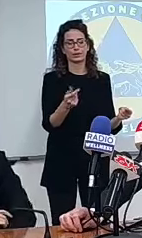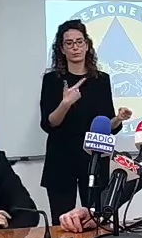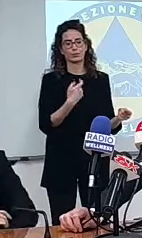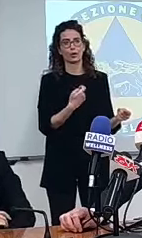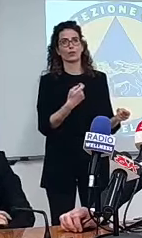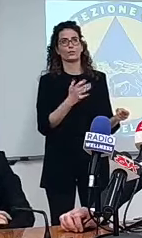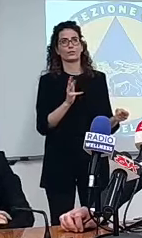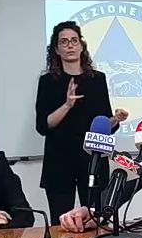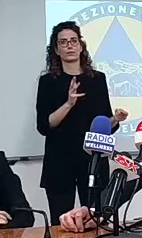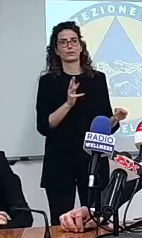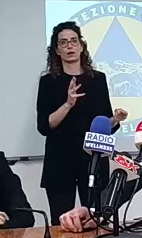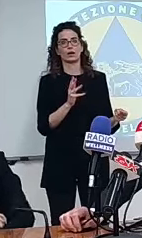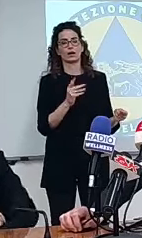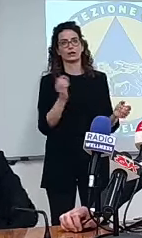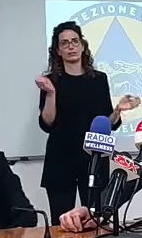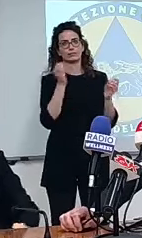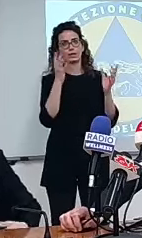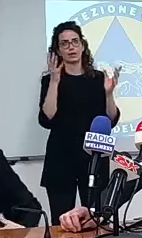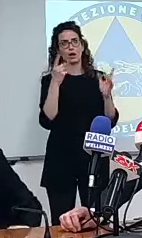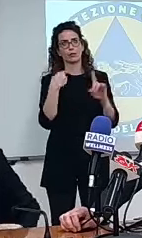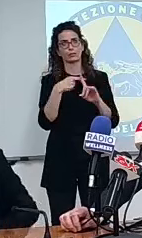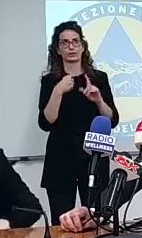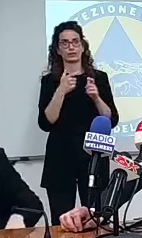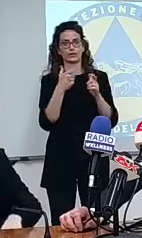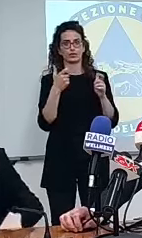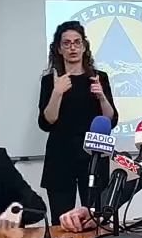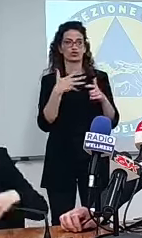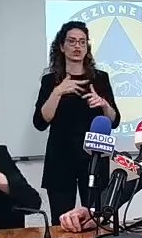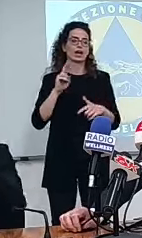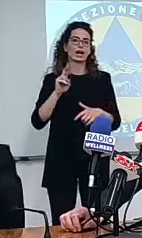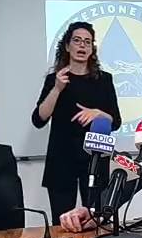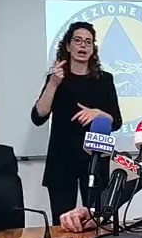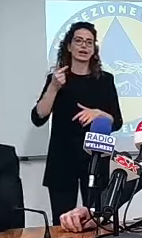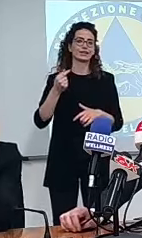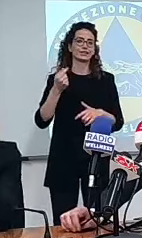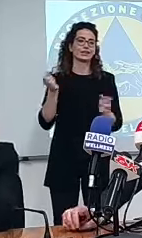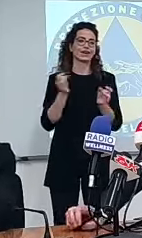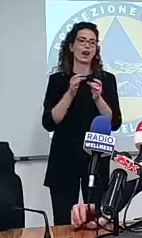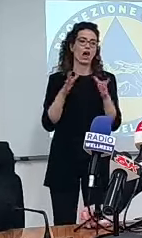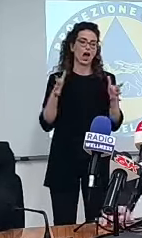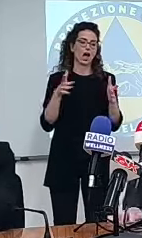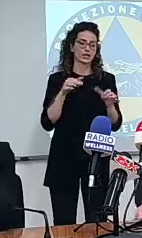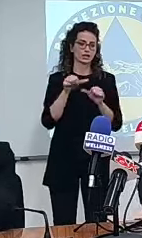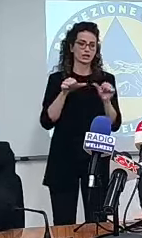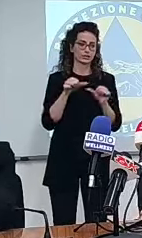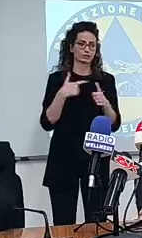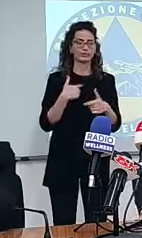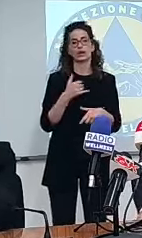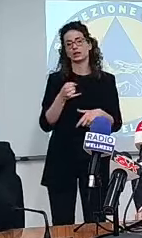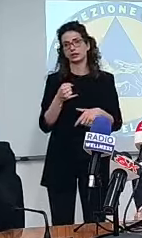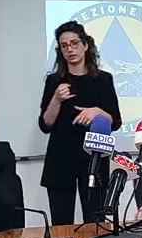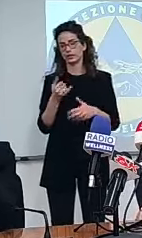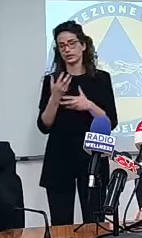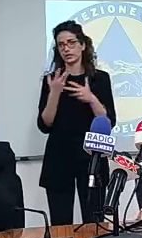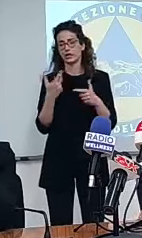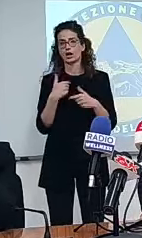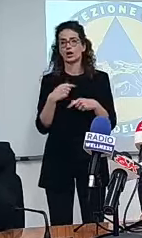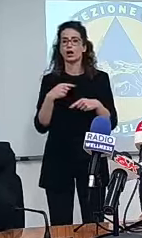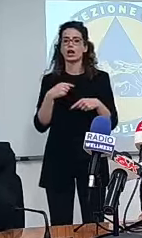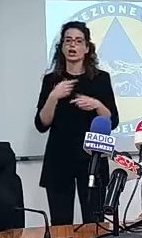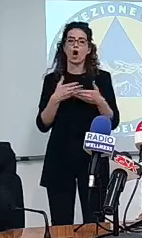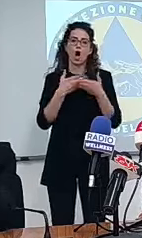di eccessivo ottimismo? Avete già modificato l'RT, quello classico? Sì, chiaro. No, guarda, io non sono